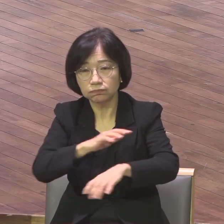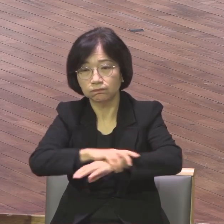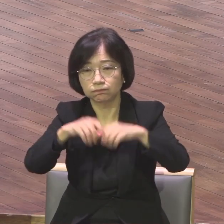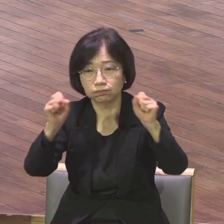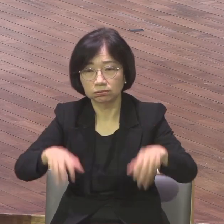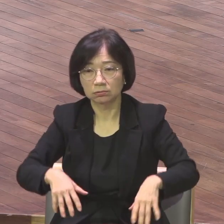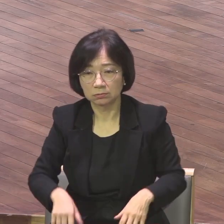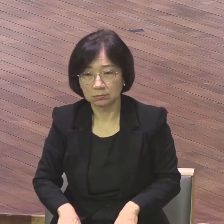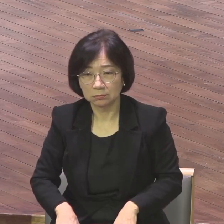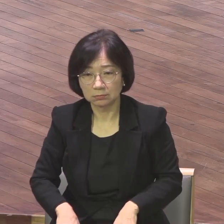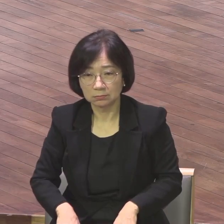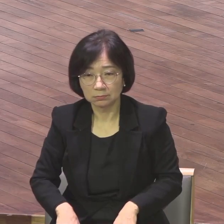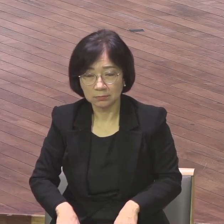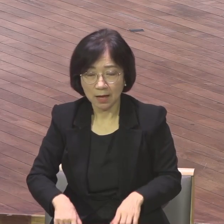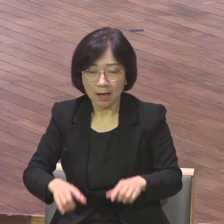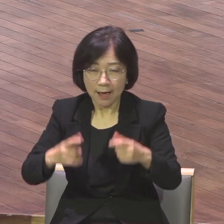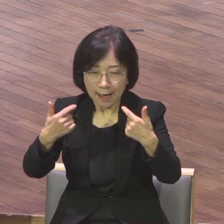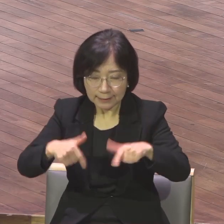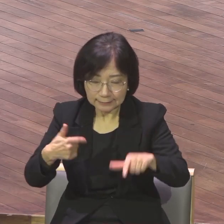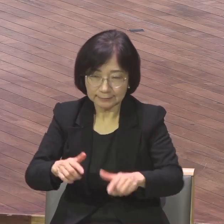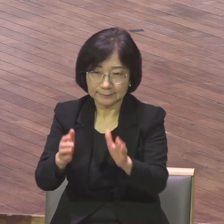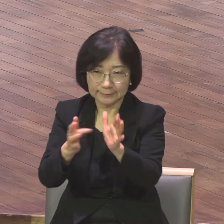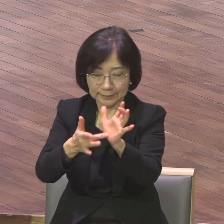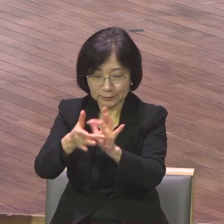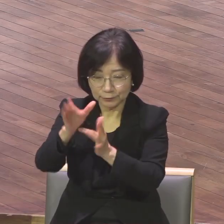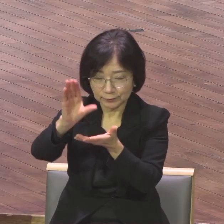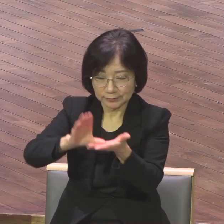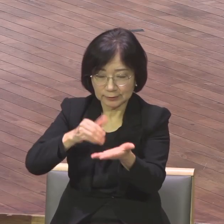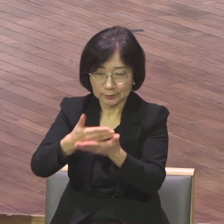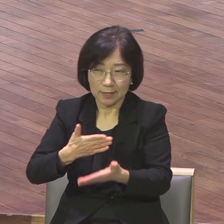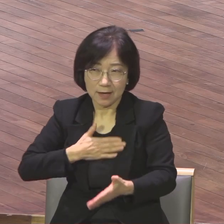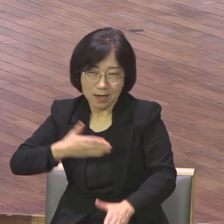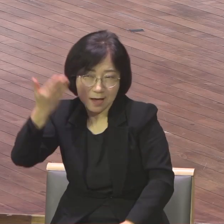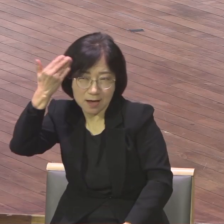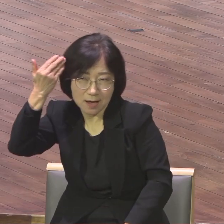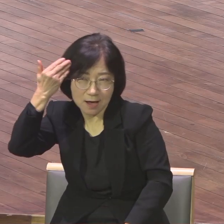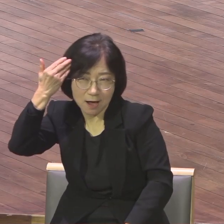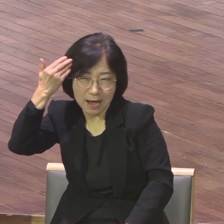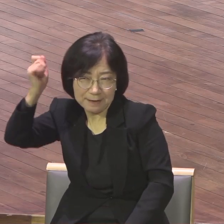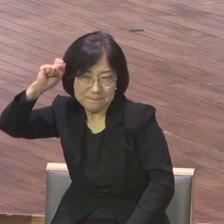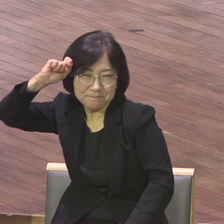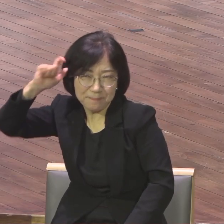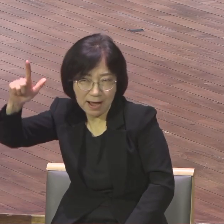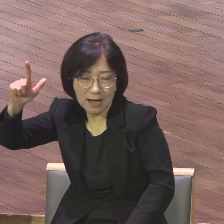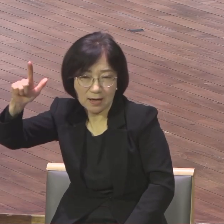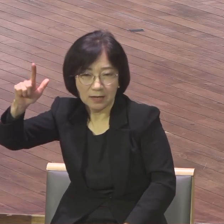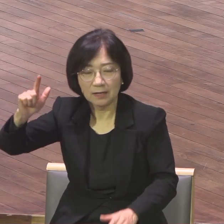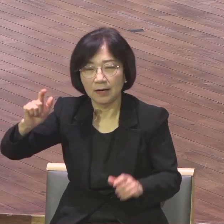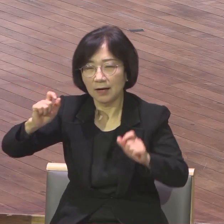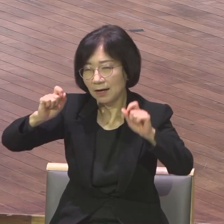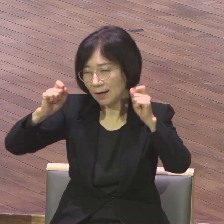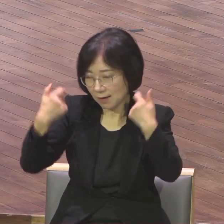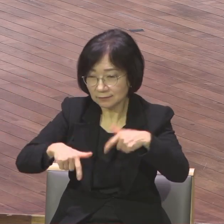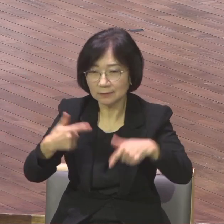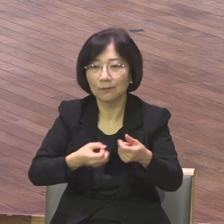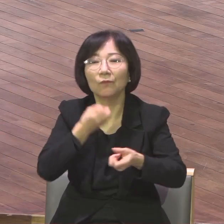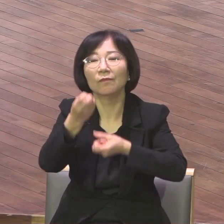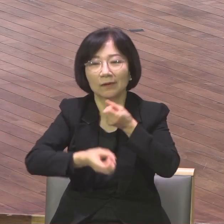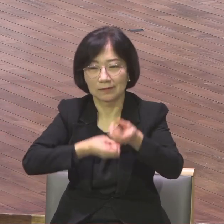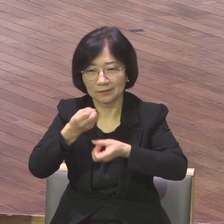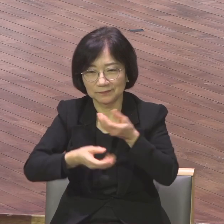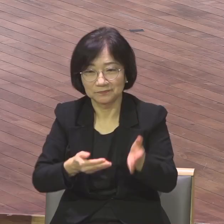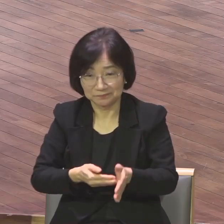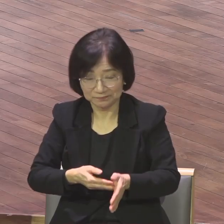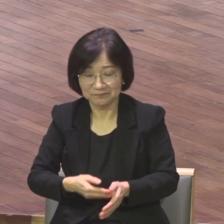정도로 예수 그리스도를 아는 지식이 뭐야? 가장 고상하고 탁월하다고 그렇게 엄청